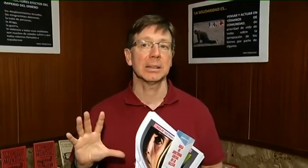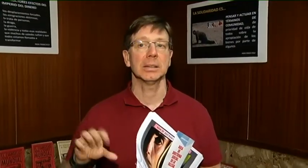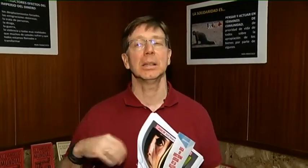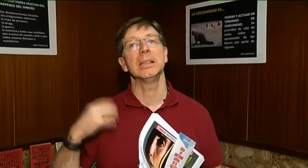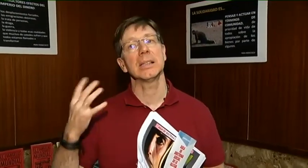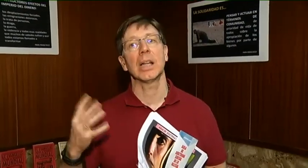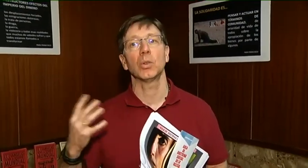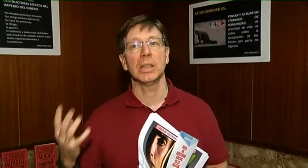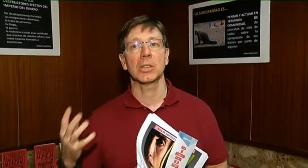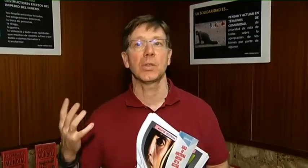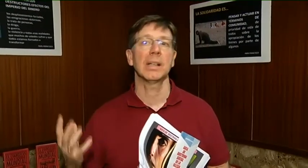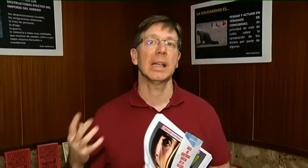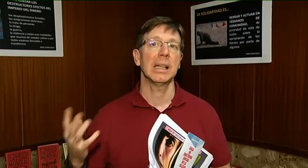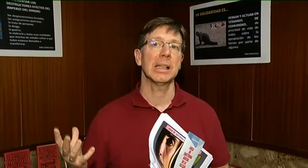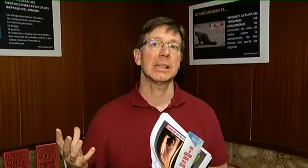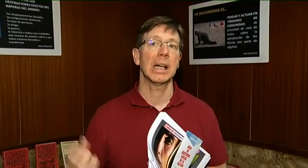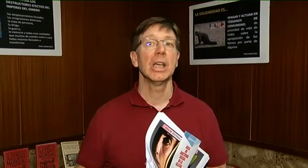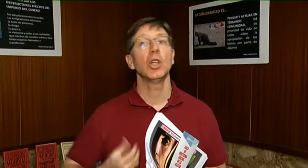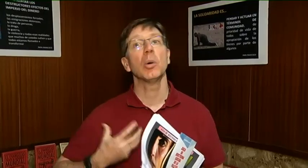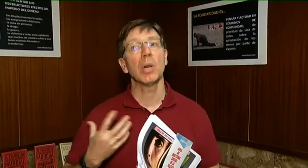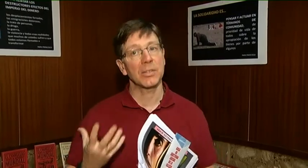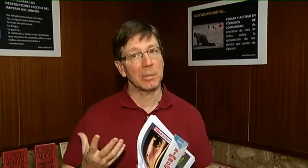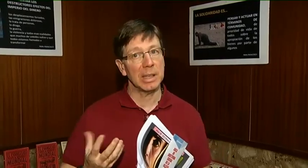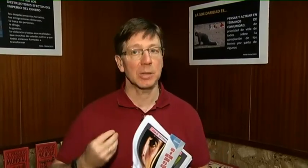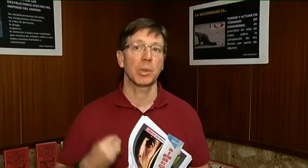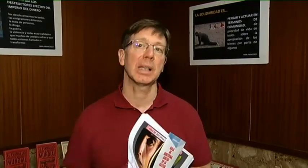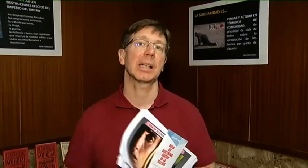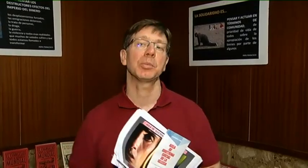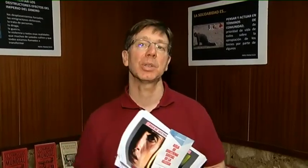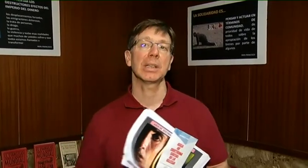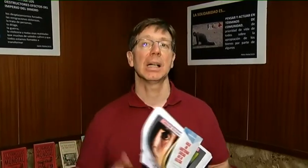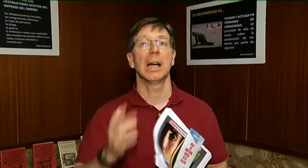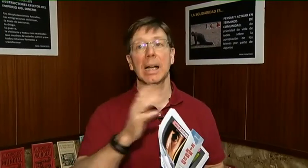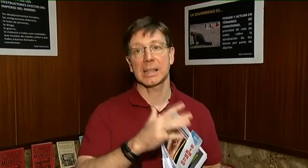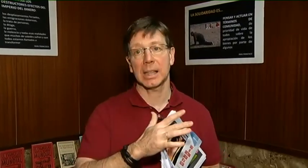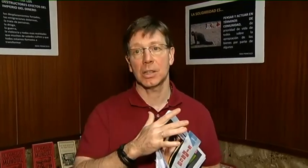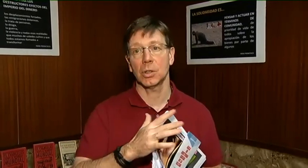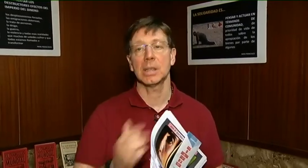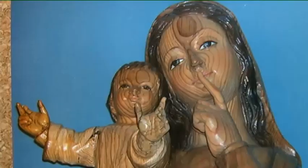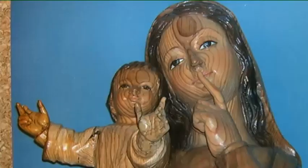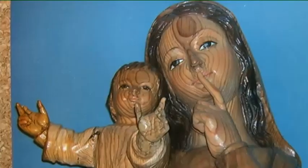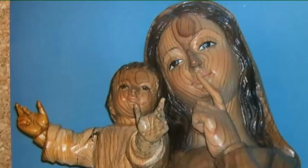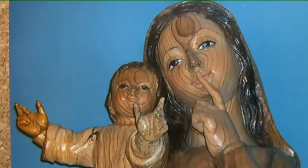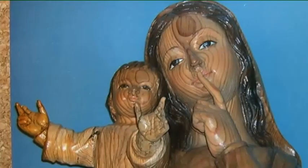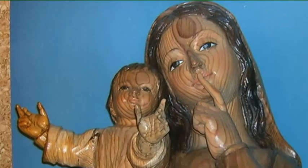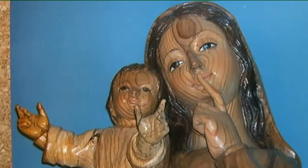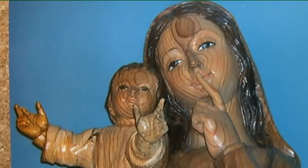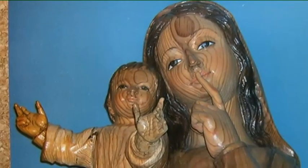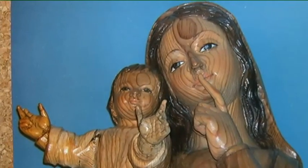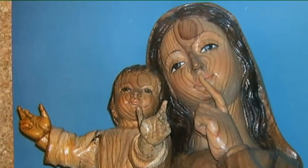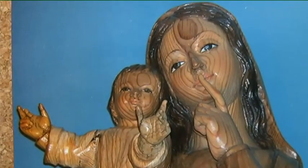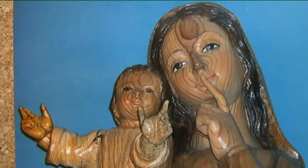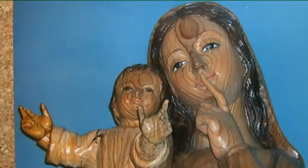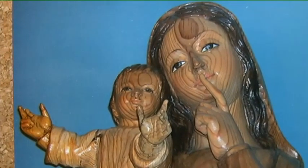iluminada desde la doctrina social de la Iglesia y cómo las familias pueden dar respuesta a las agresiones que en la primera